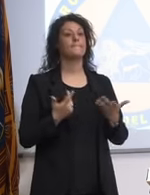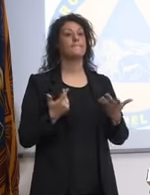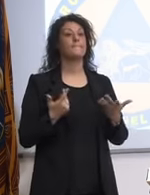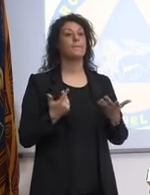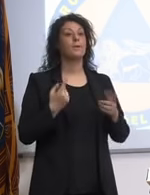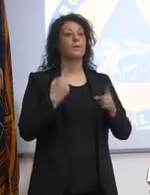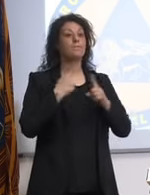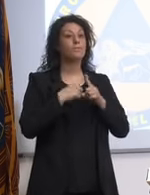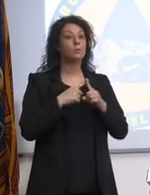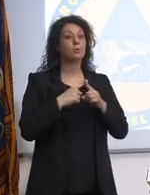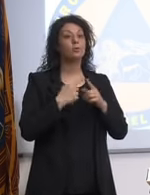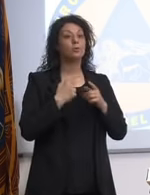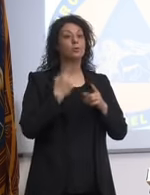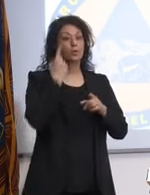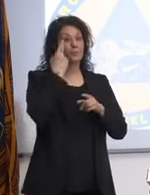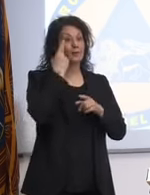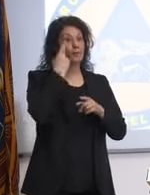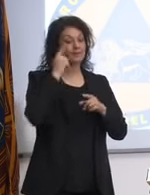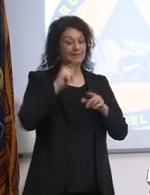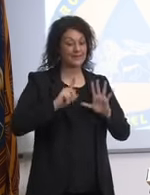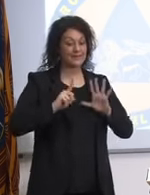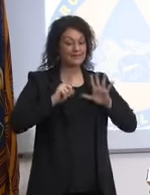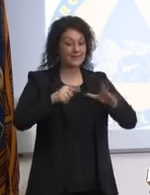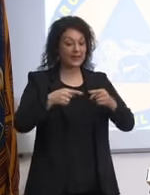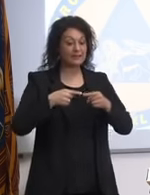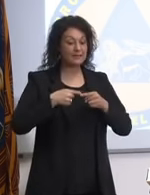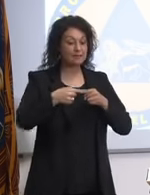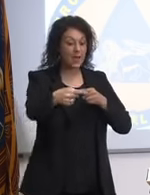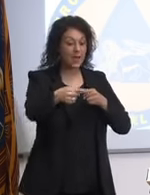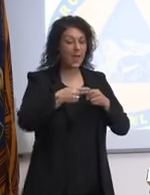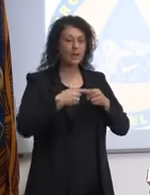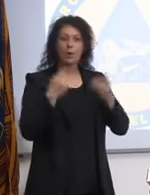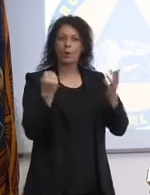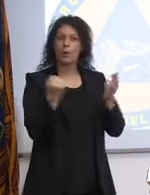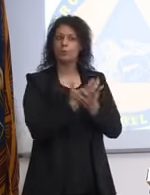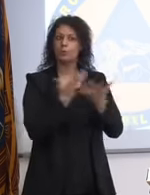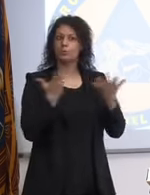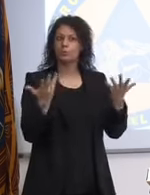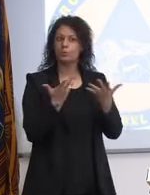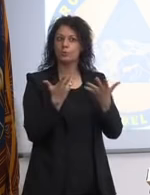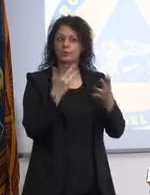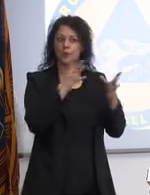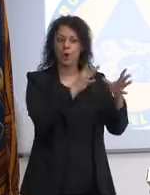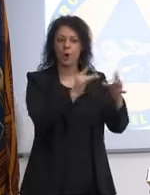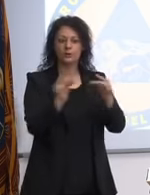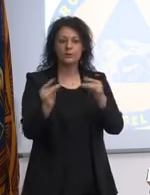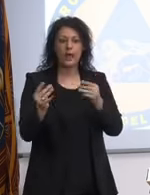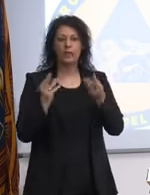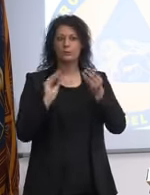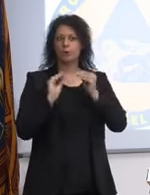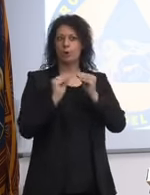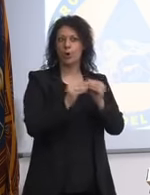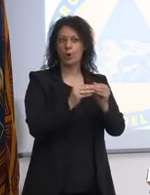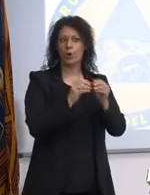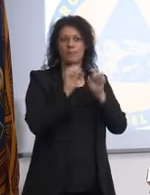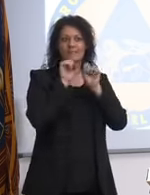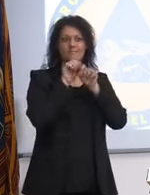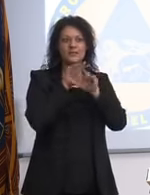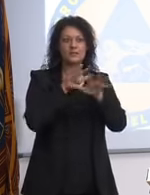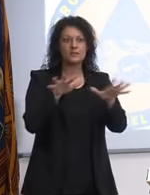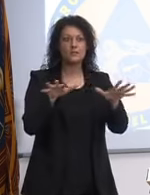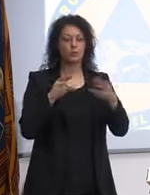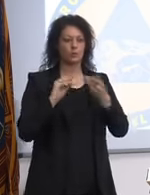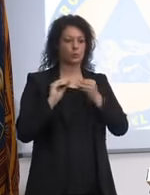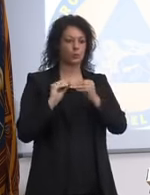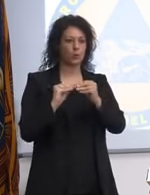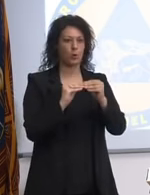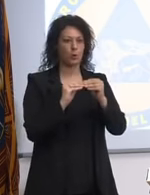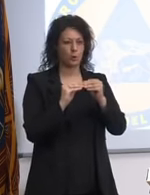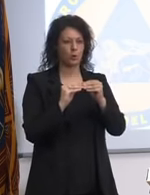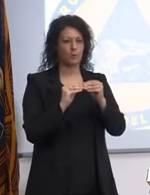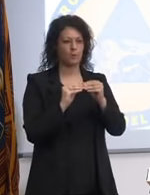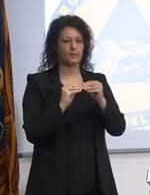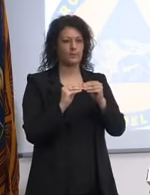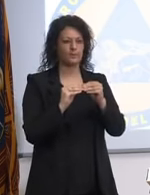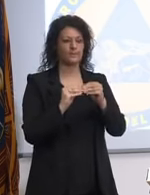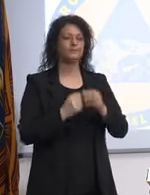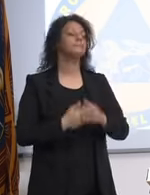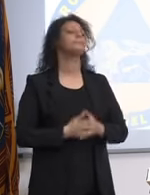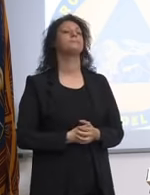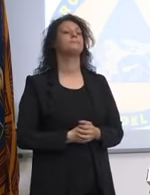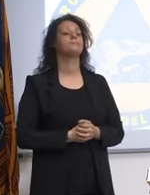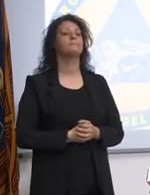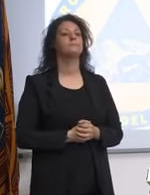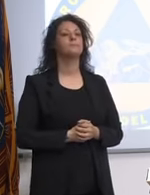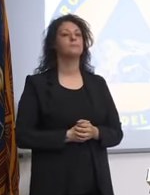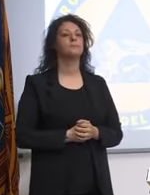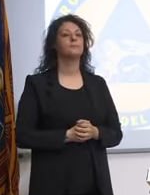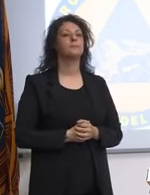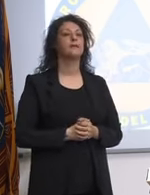sta settimana con i contagi e capire anche quale sarà la reazione del virus rispetto alla popolazione. Per